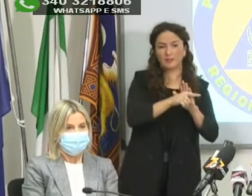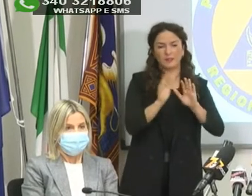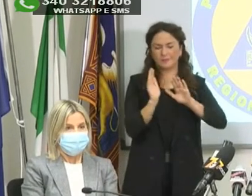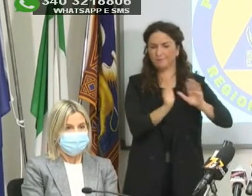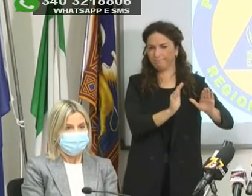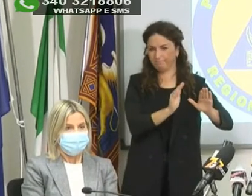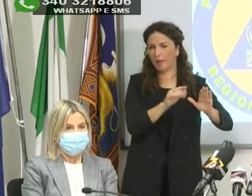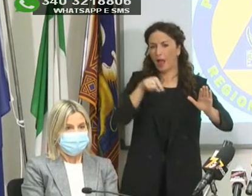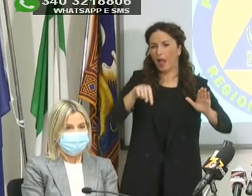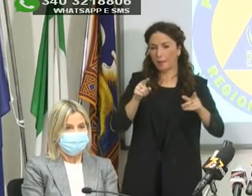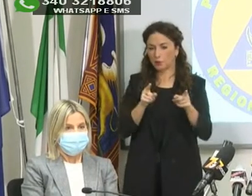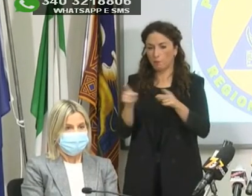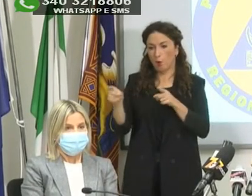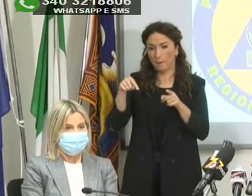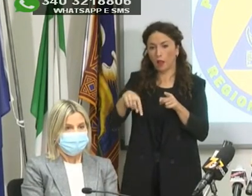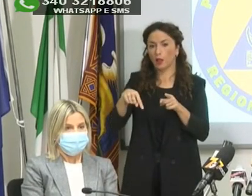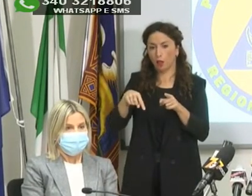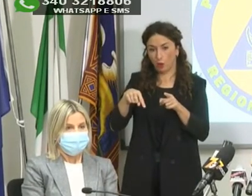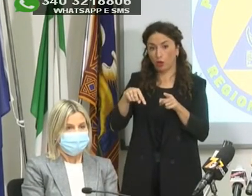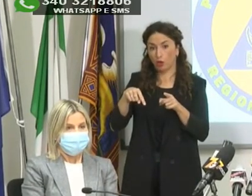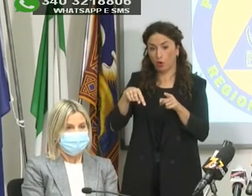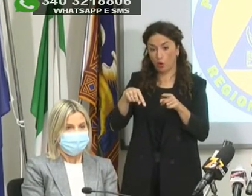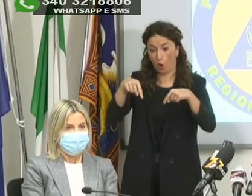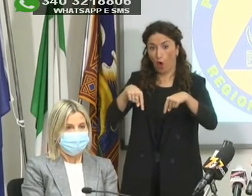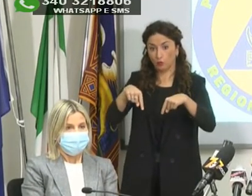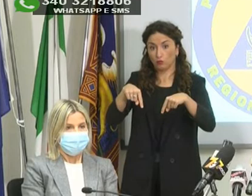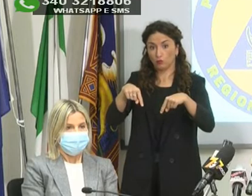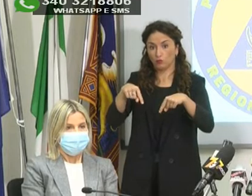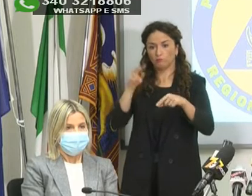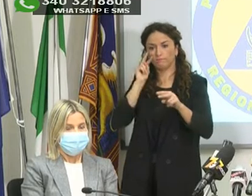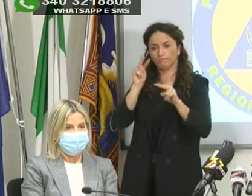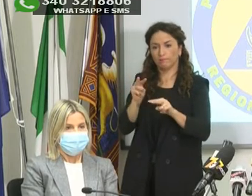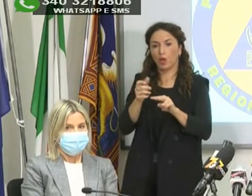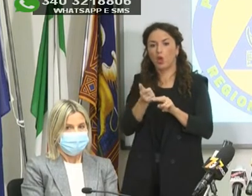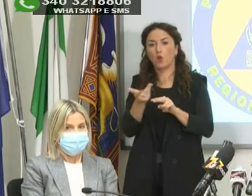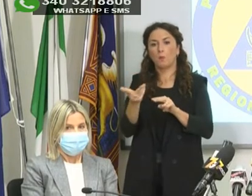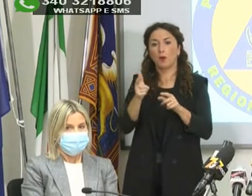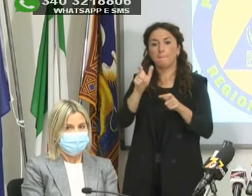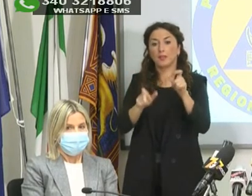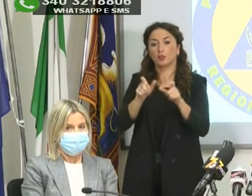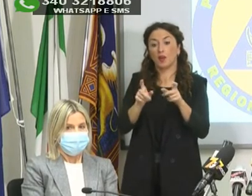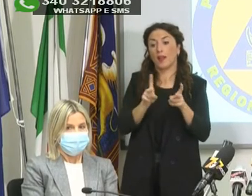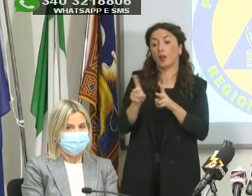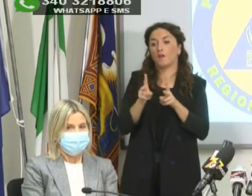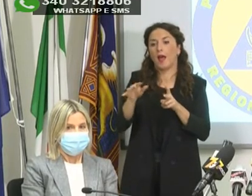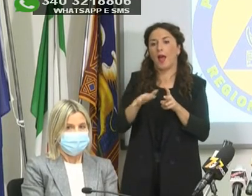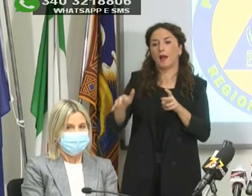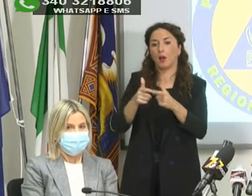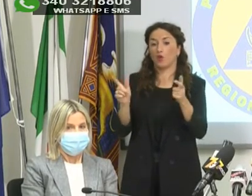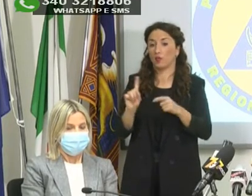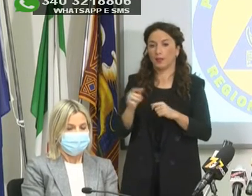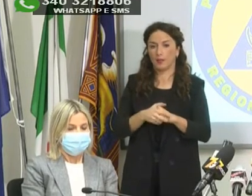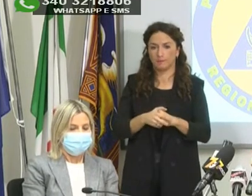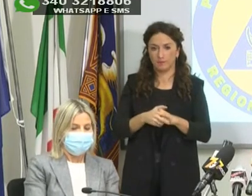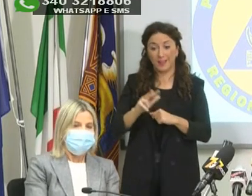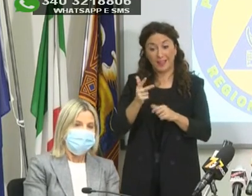questa seconda ondata per questo momento, in questo momento, il numero dei ricoverati in area non critica. Vi ricordo